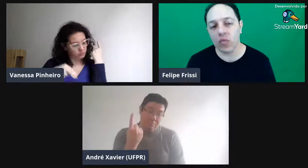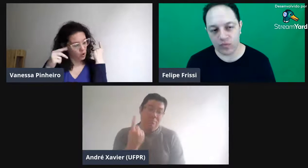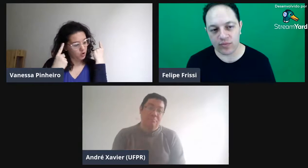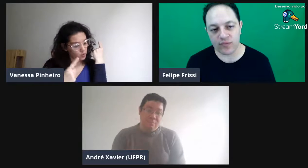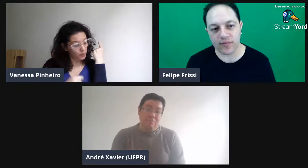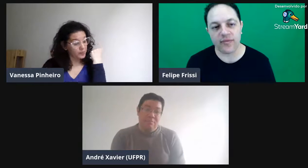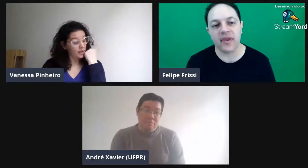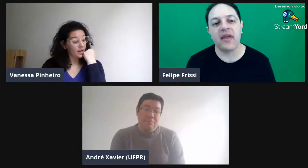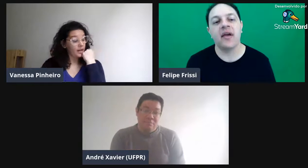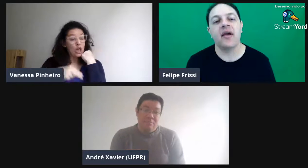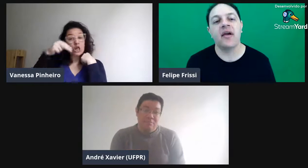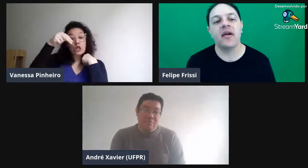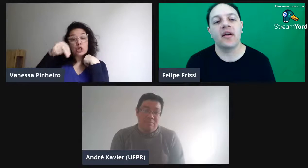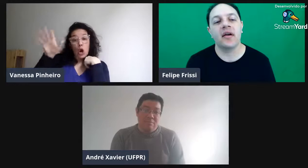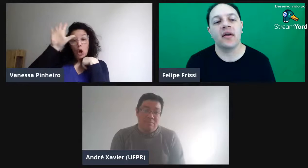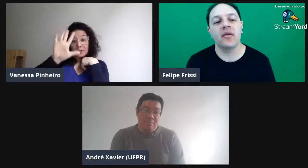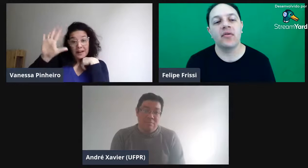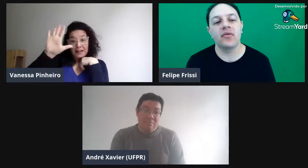1.